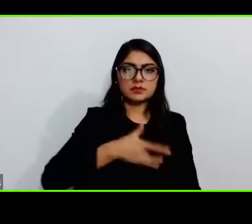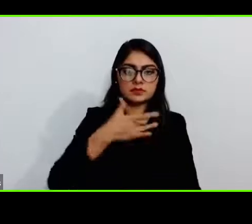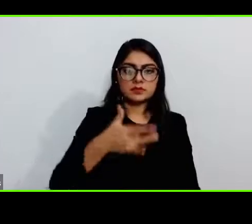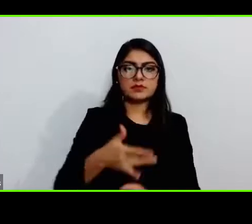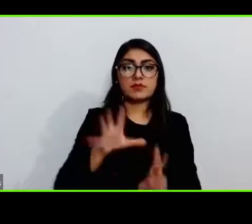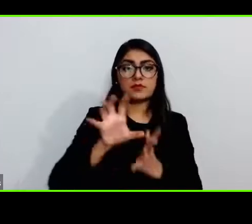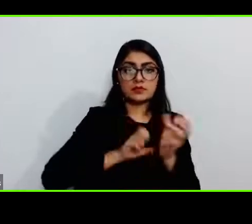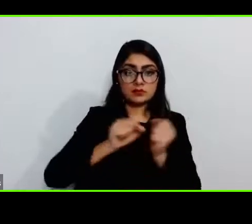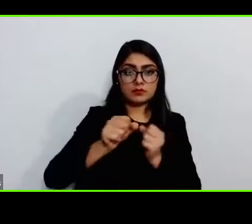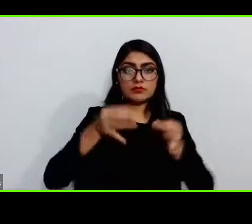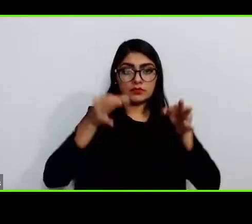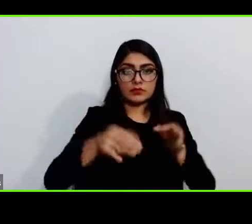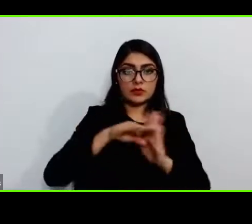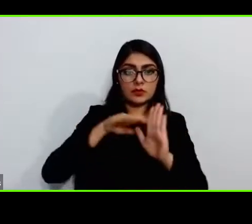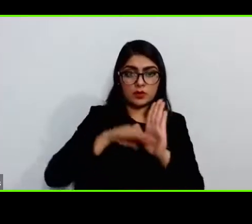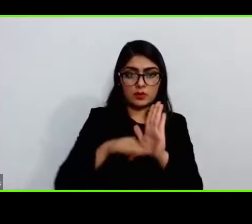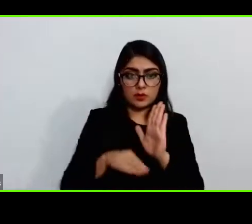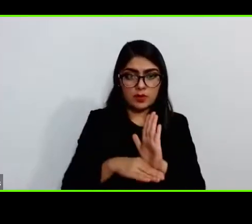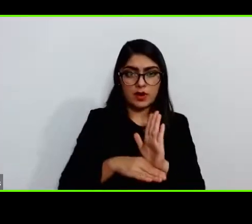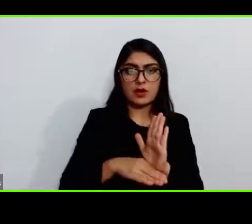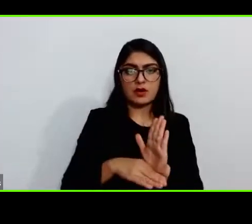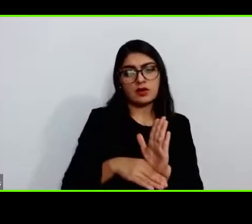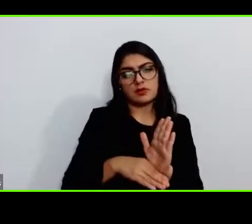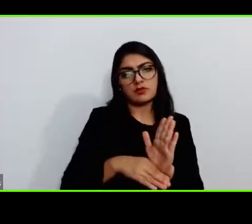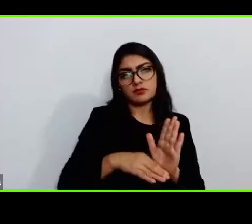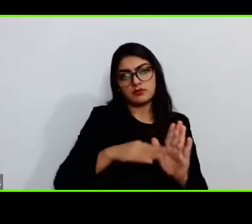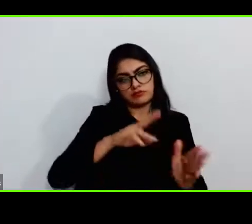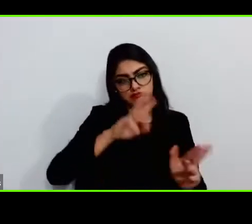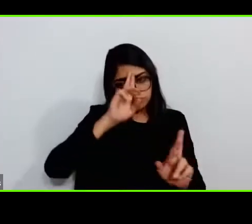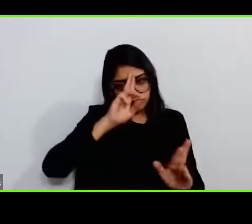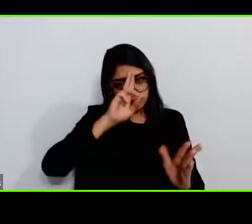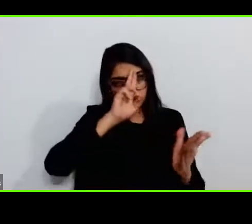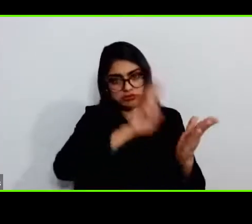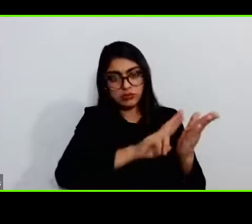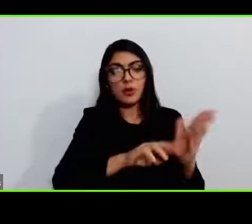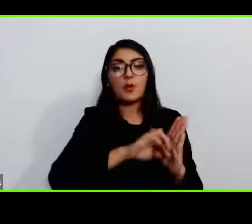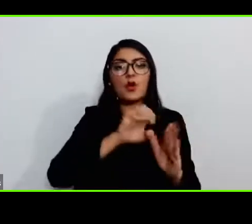Si ustedes piensan, por ejemplo, en la Constitución de Estados Unidos,